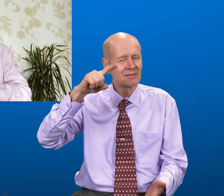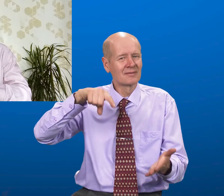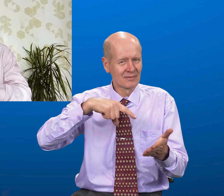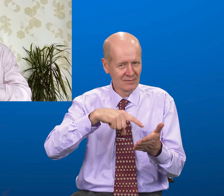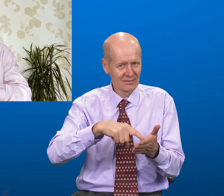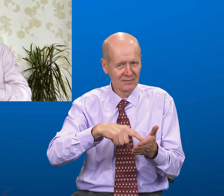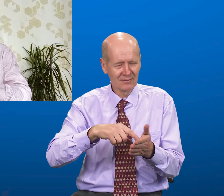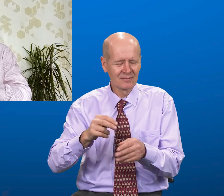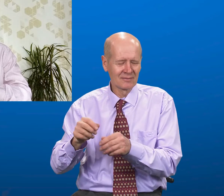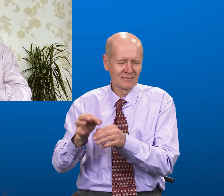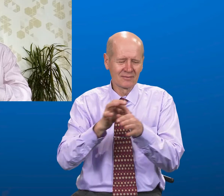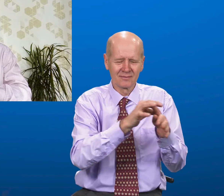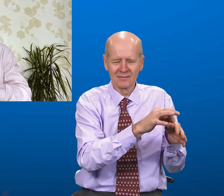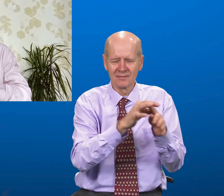МОАЗ,